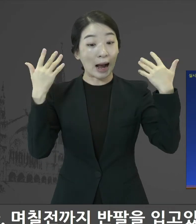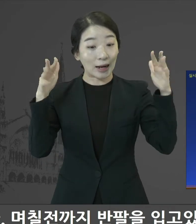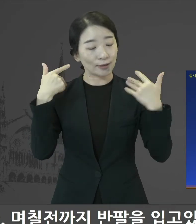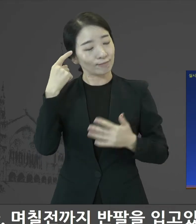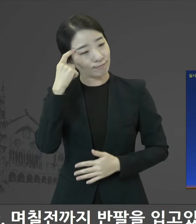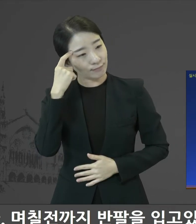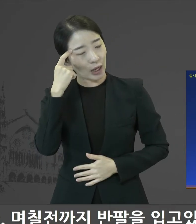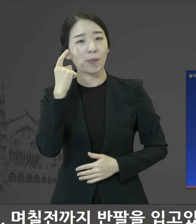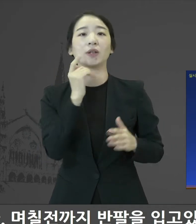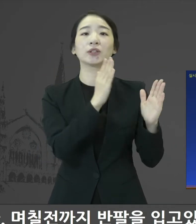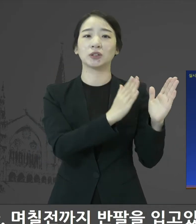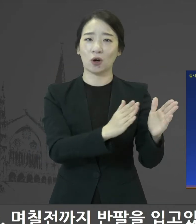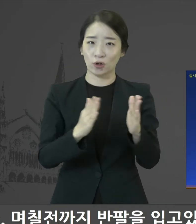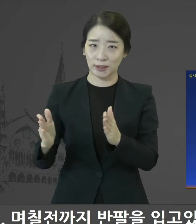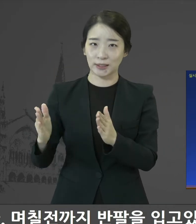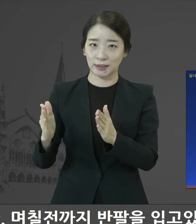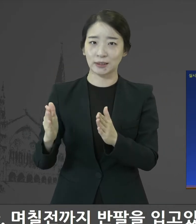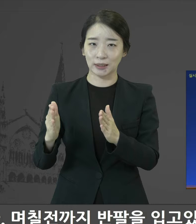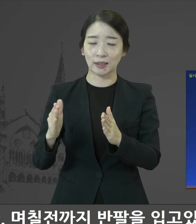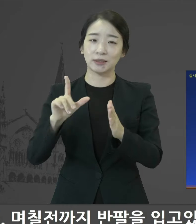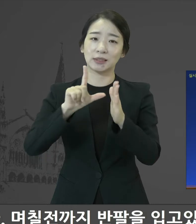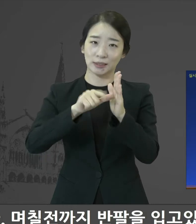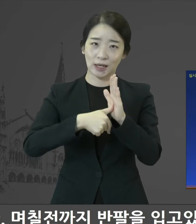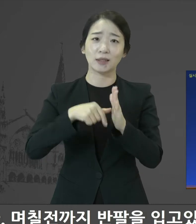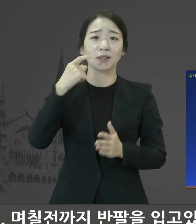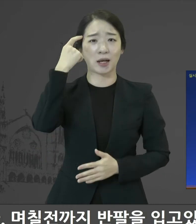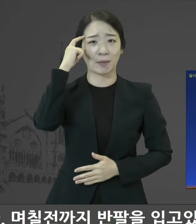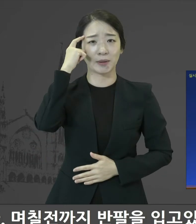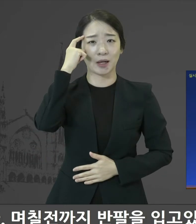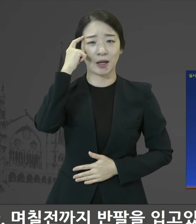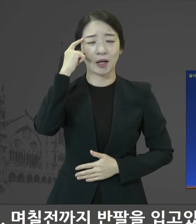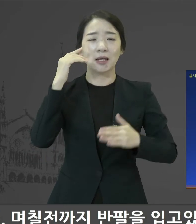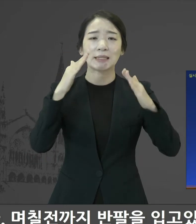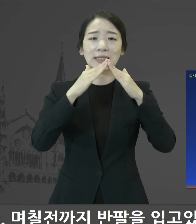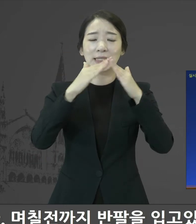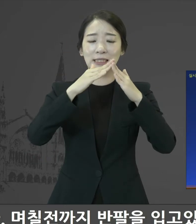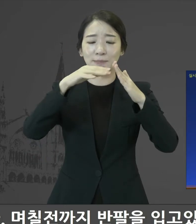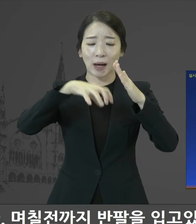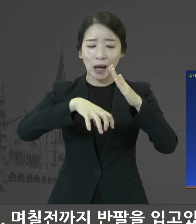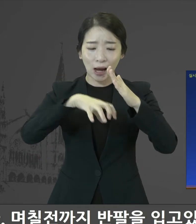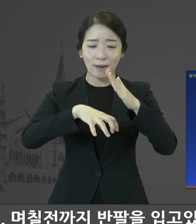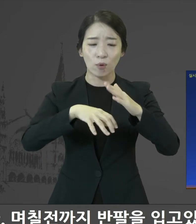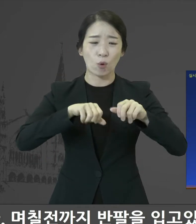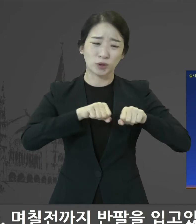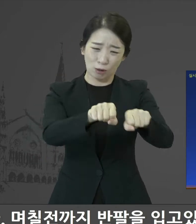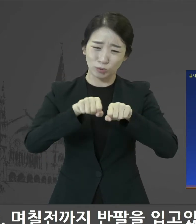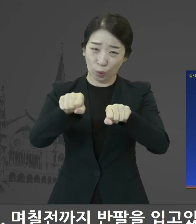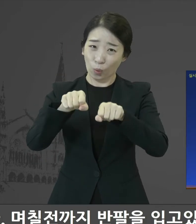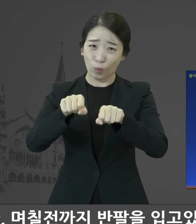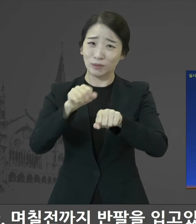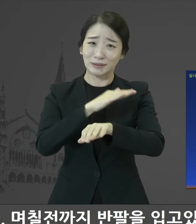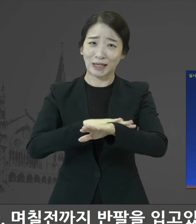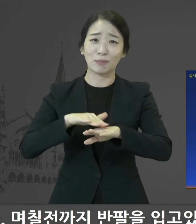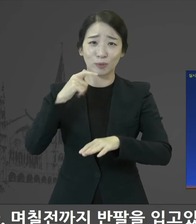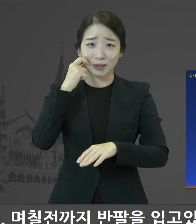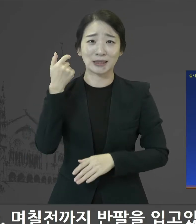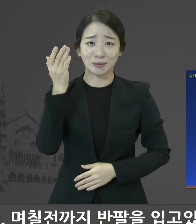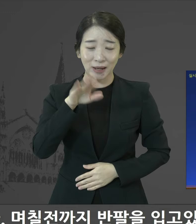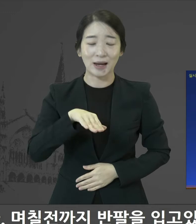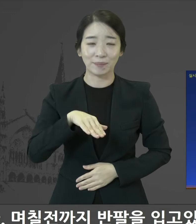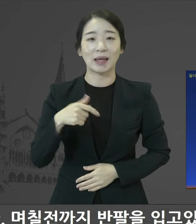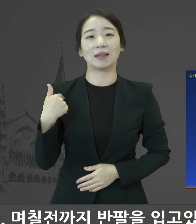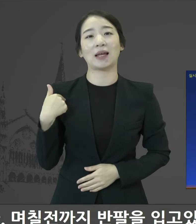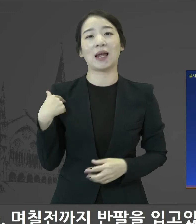합니다. 집안 대청소는 안 하는 편이지만 그래도 옷까지도 정리하면서 특별히 제 삶을